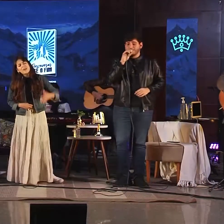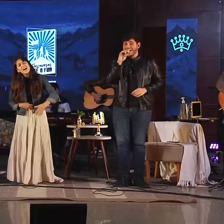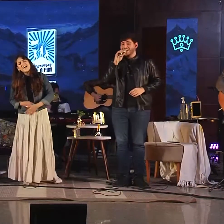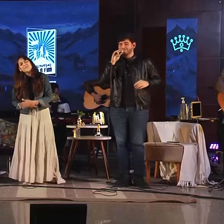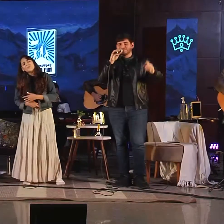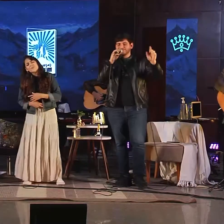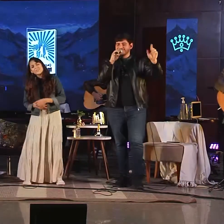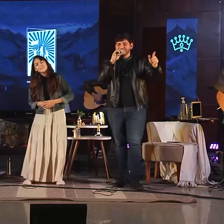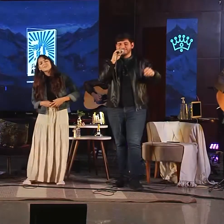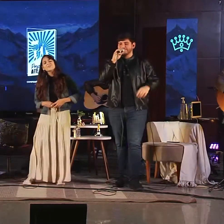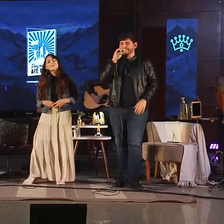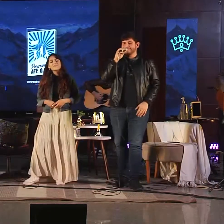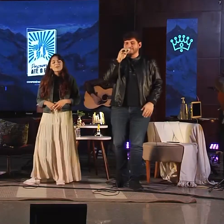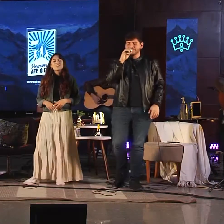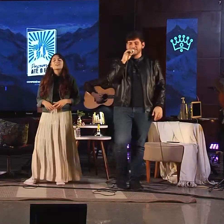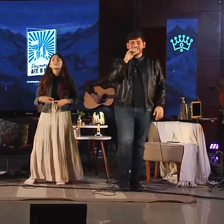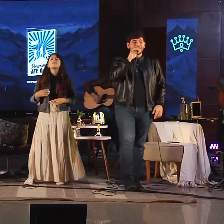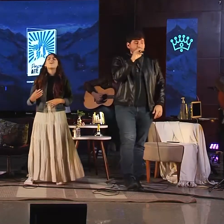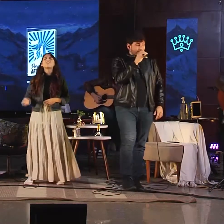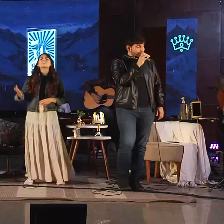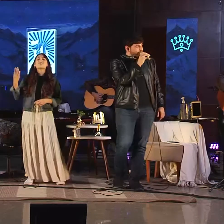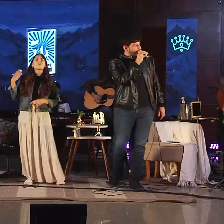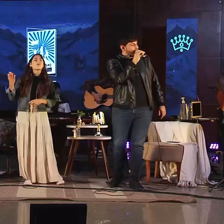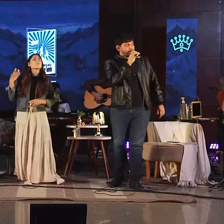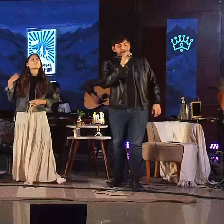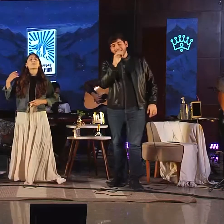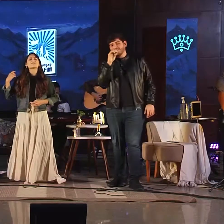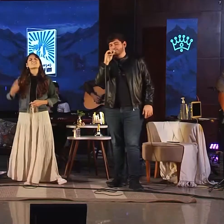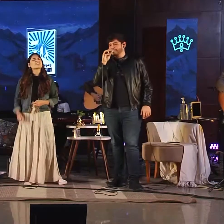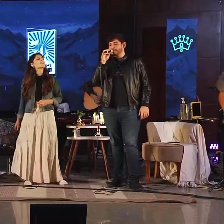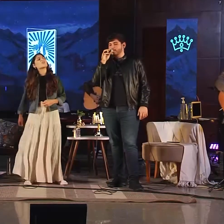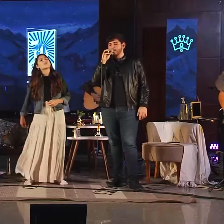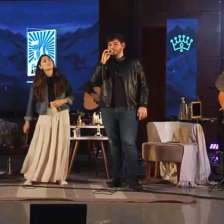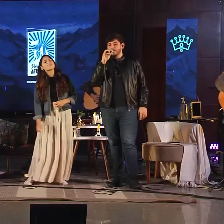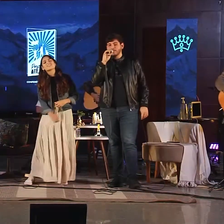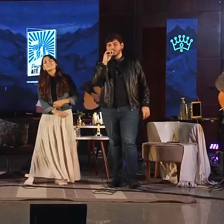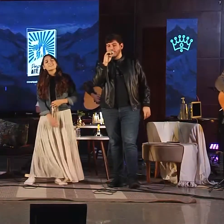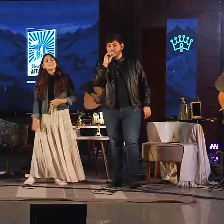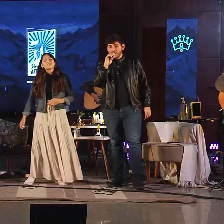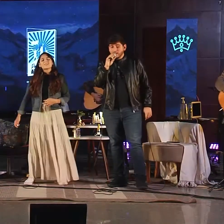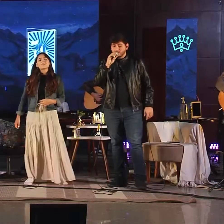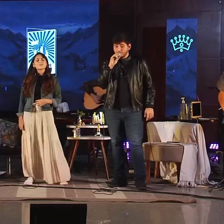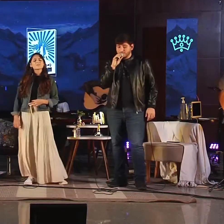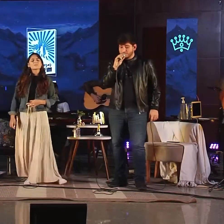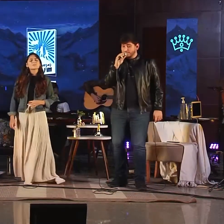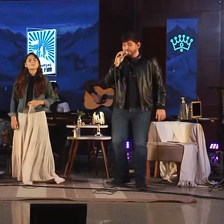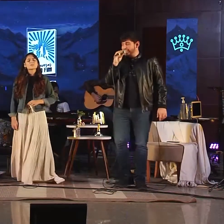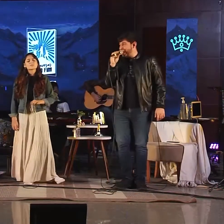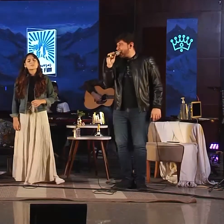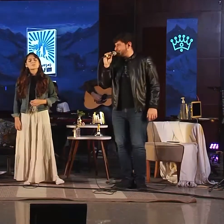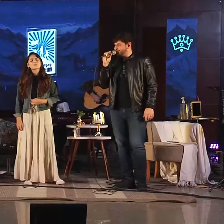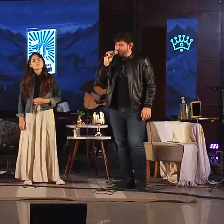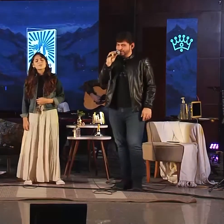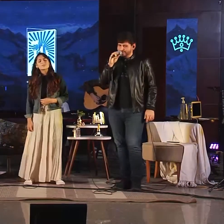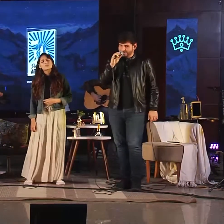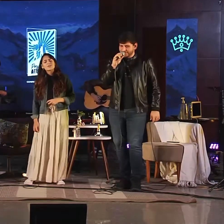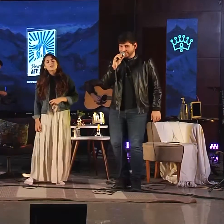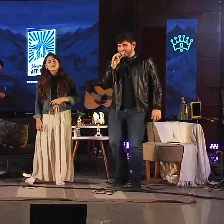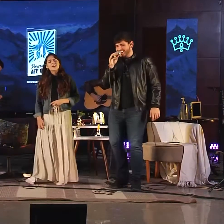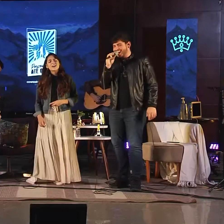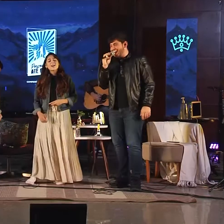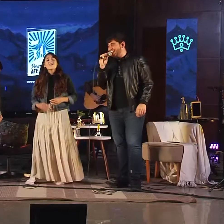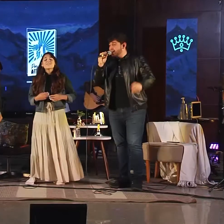é o brado provindo do amor, volta o homem para o Senhor. Tudo subjugado, vão